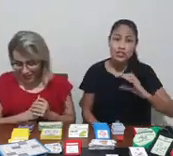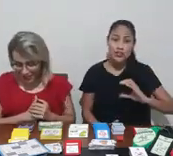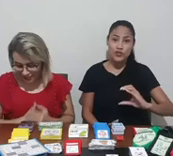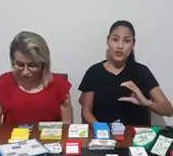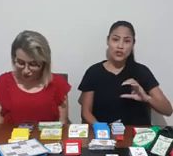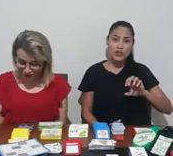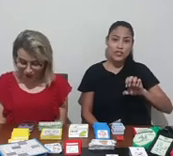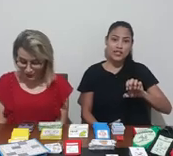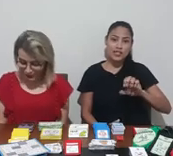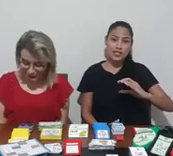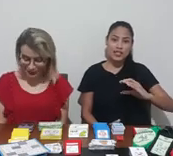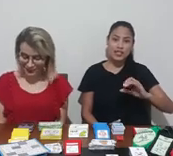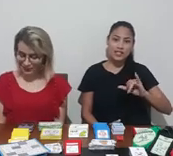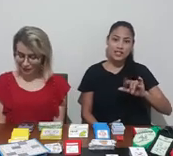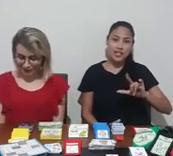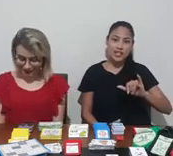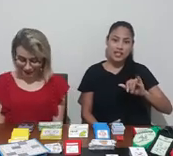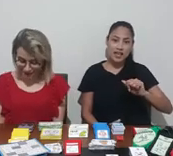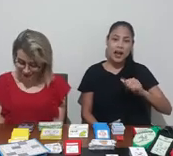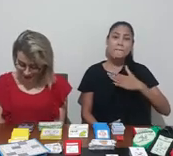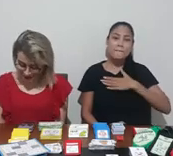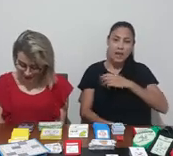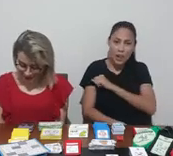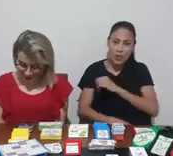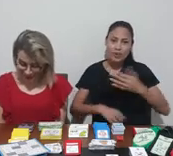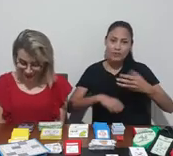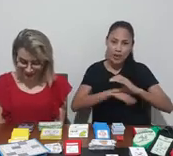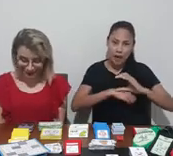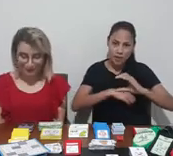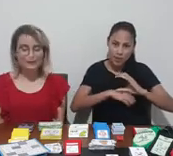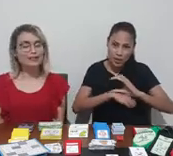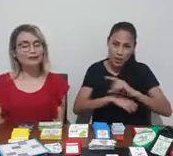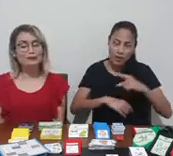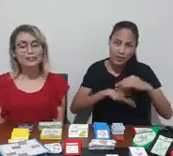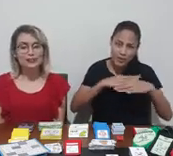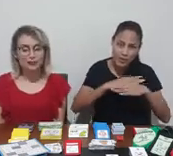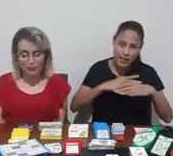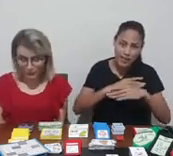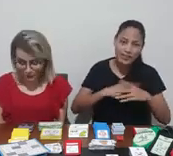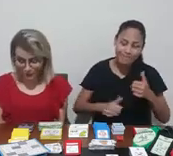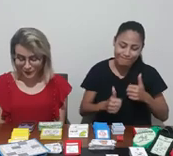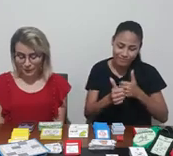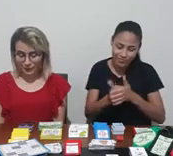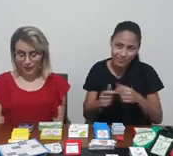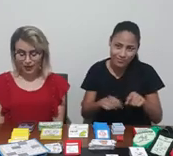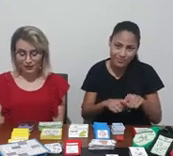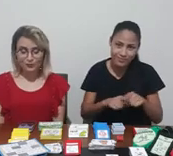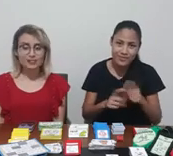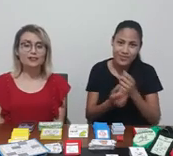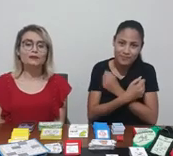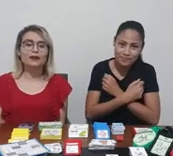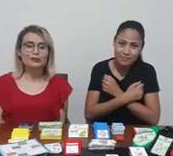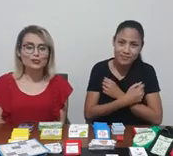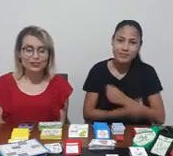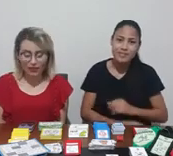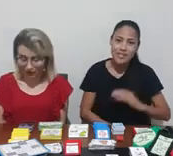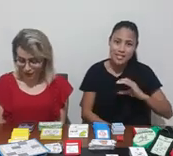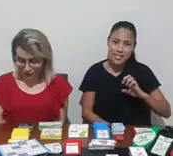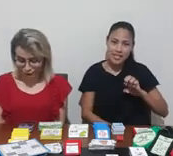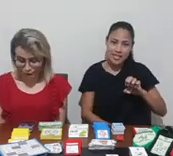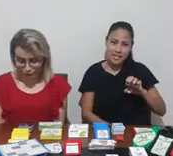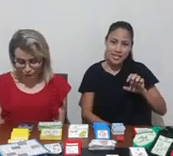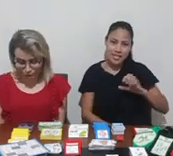Cecília. Cecília foi minha aluna em Cabedelo. Que coisa linda, tá nos seguindo. Um abração, Cecília, pra